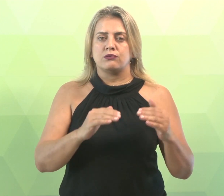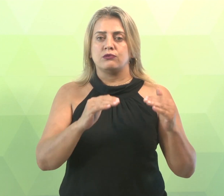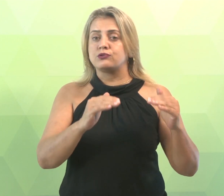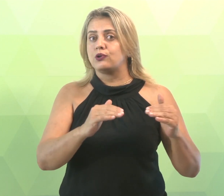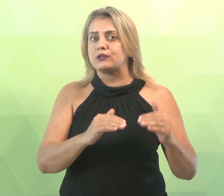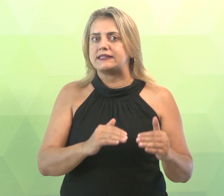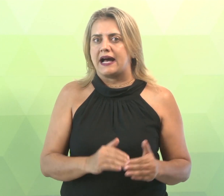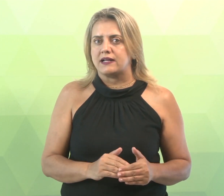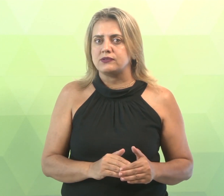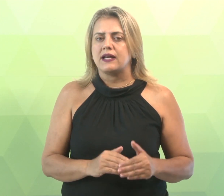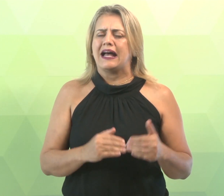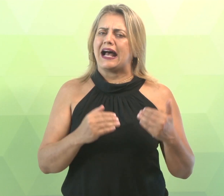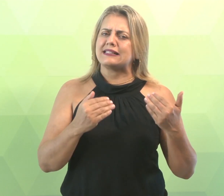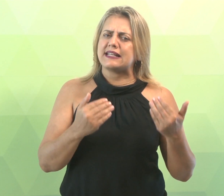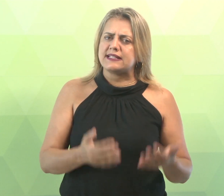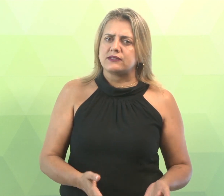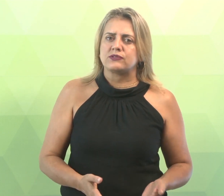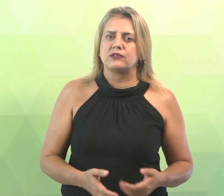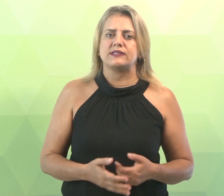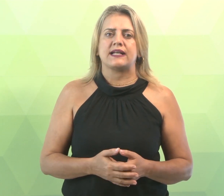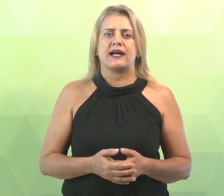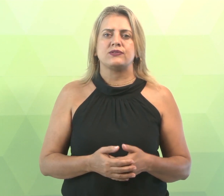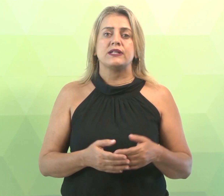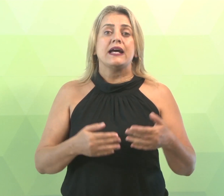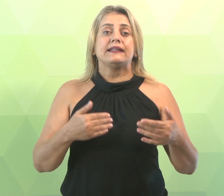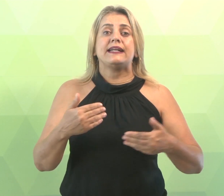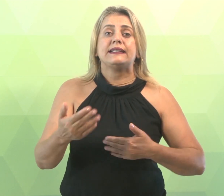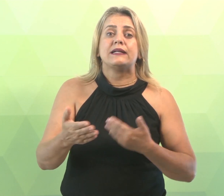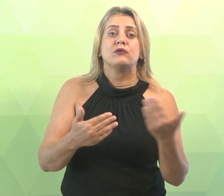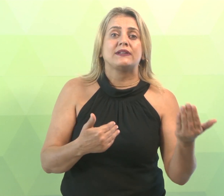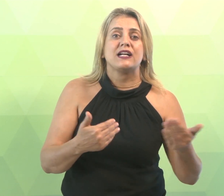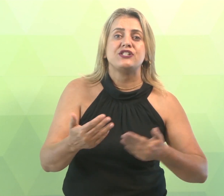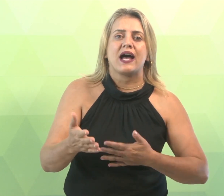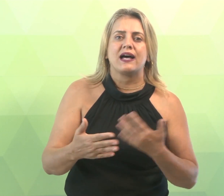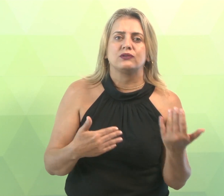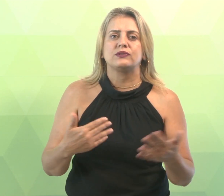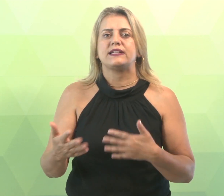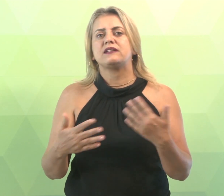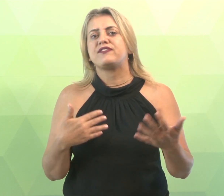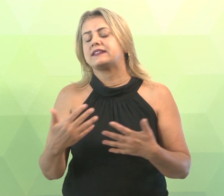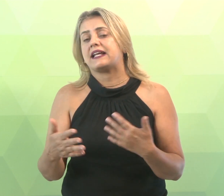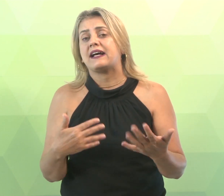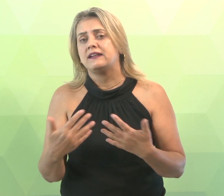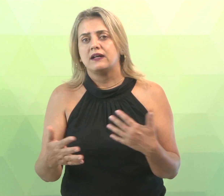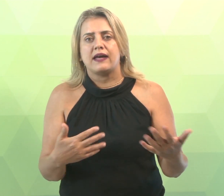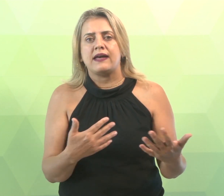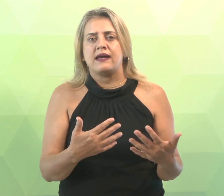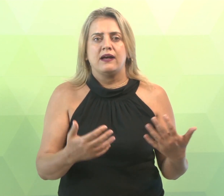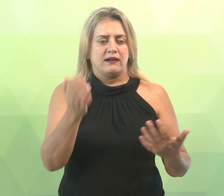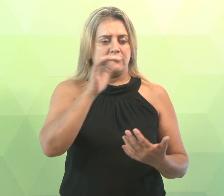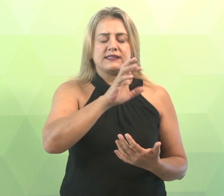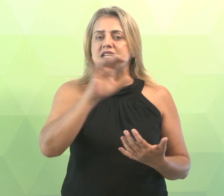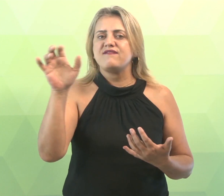os glossários. Acessem os glossários. Tentem montar diálogos. Tenta falar,